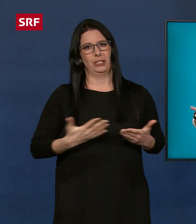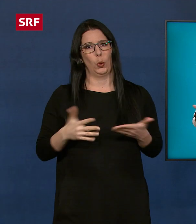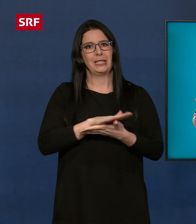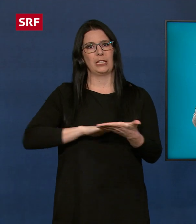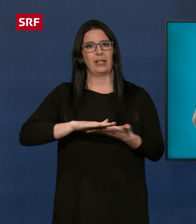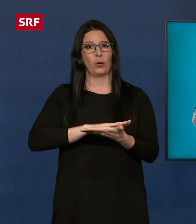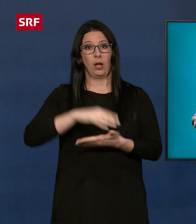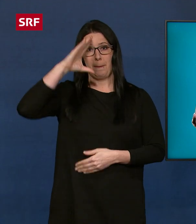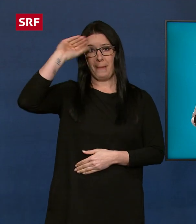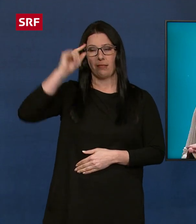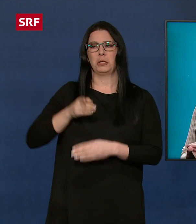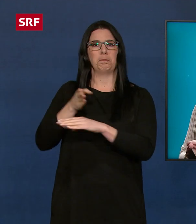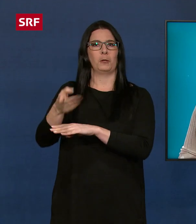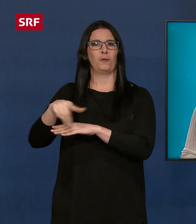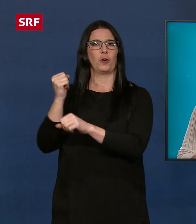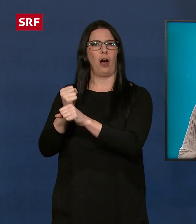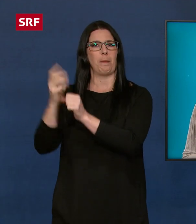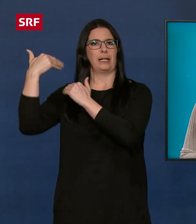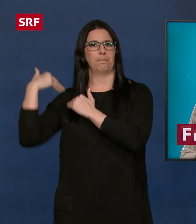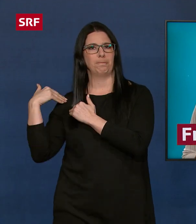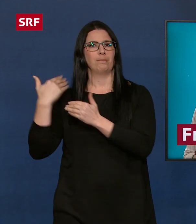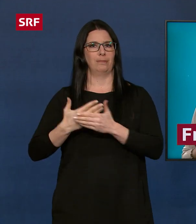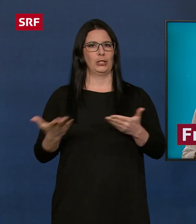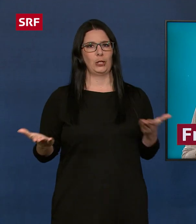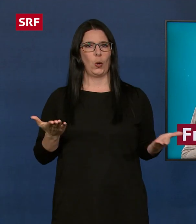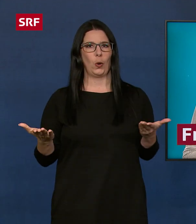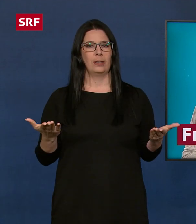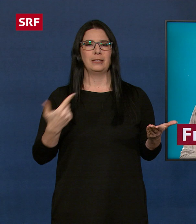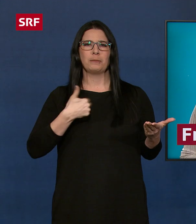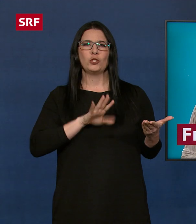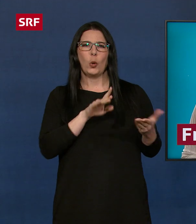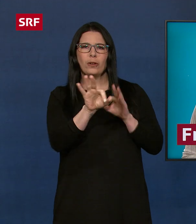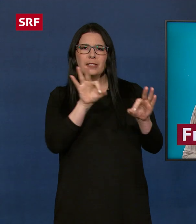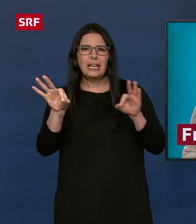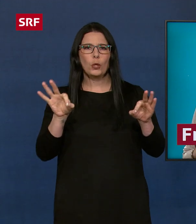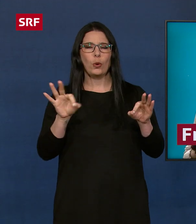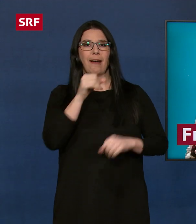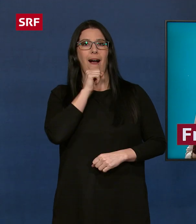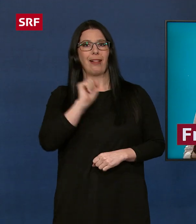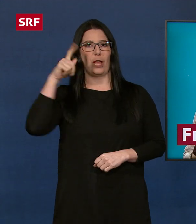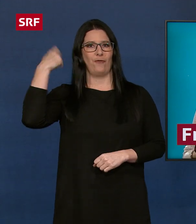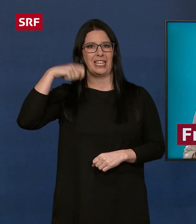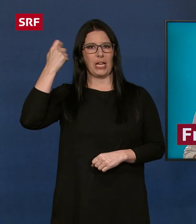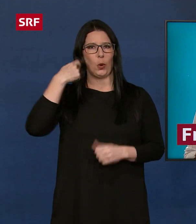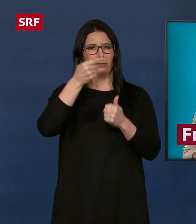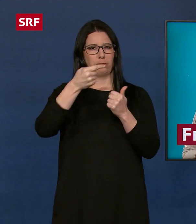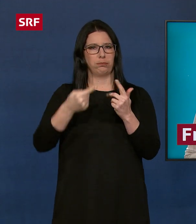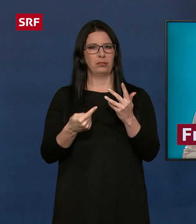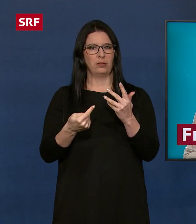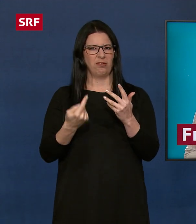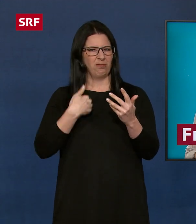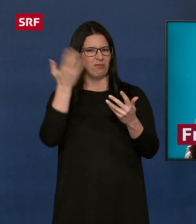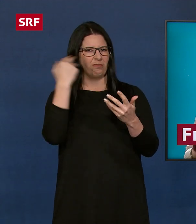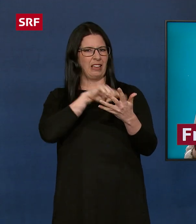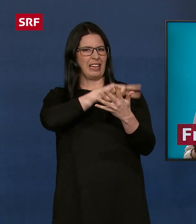Männer für das Arbeiten. Wir haben zu diesem Thema ein paar alte Videos herausgesucht. Als ich diese Videos zum ersten Mal gesehen